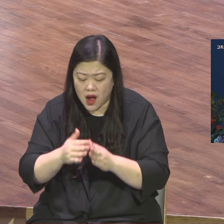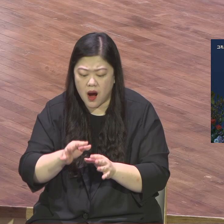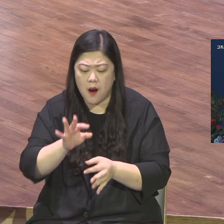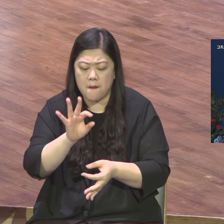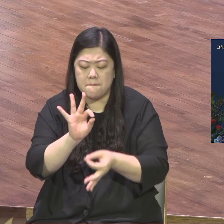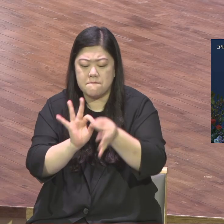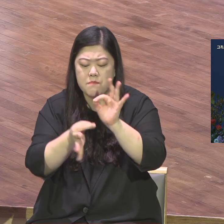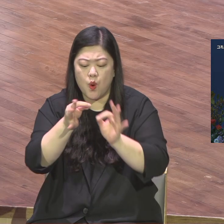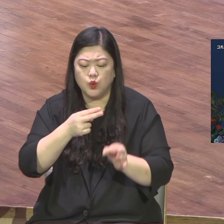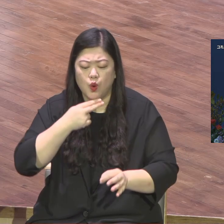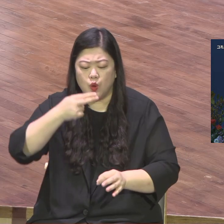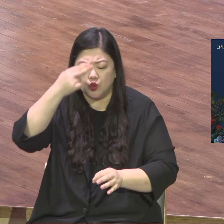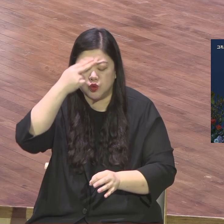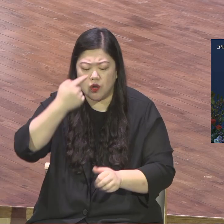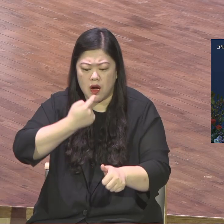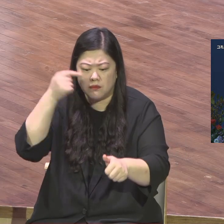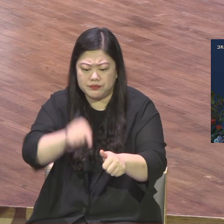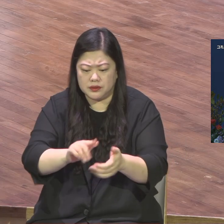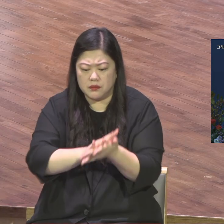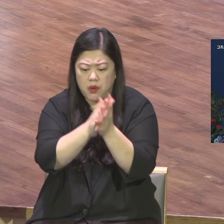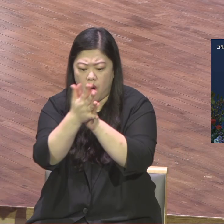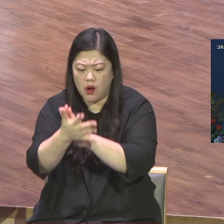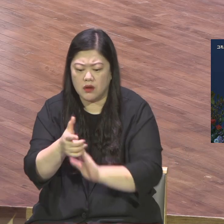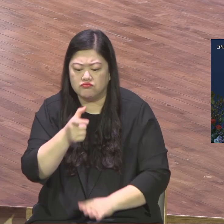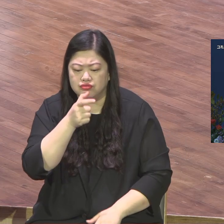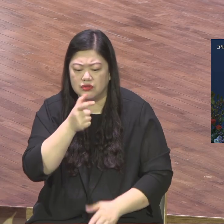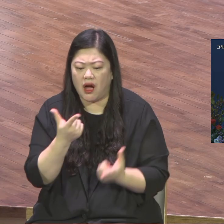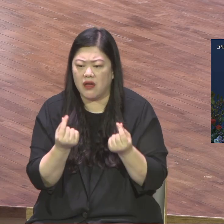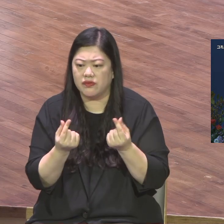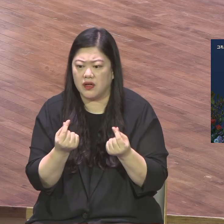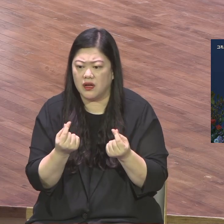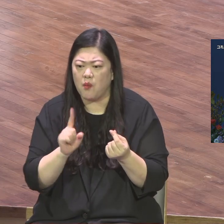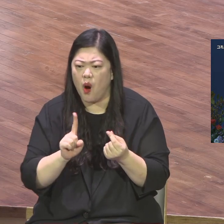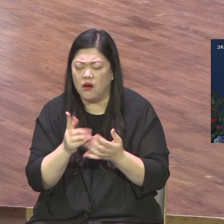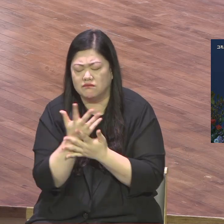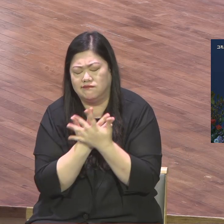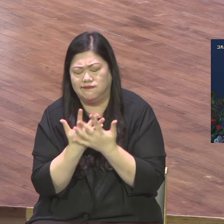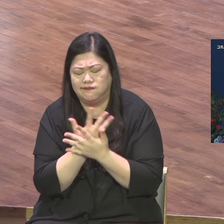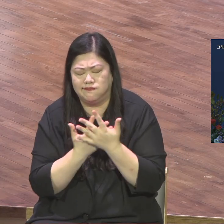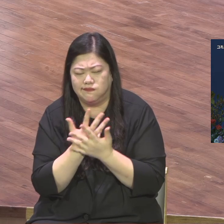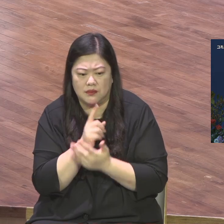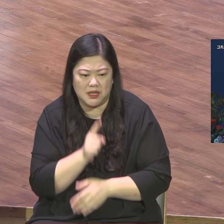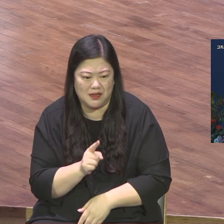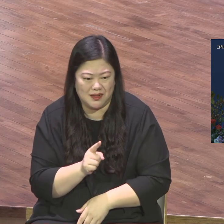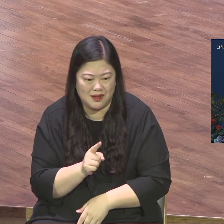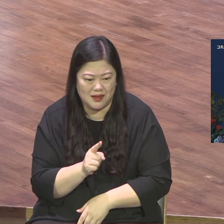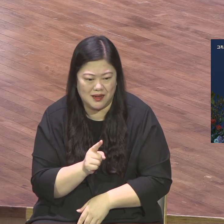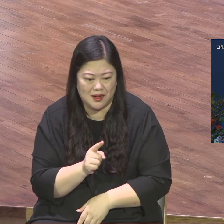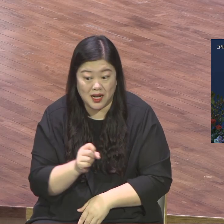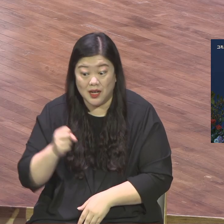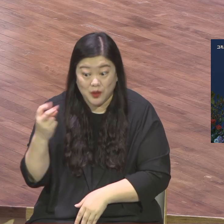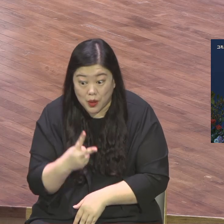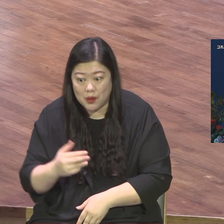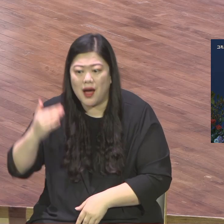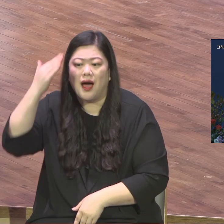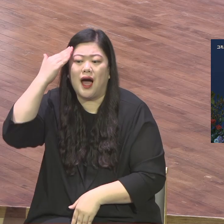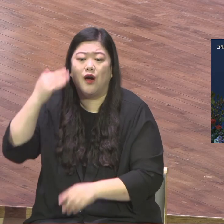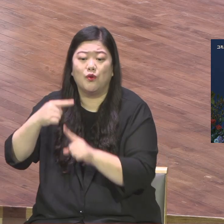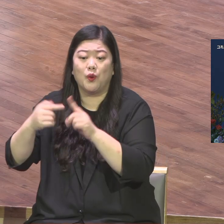포도주 담았던 항아리를 깨버렸다. 그리고 그 깨어진 그릇 가리고 서로 찌르고 있다.